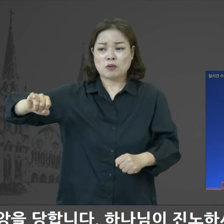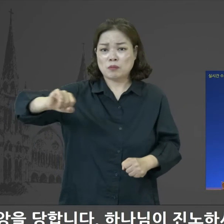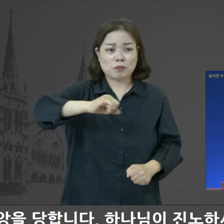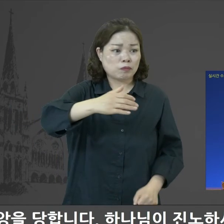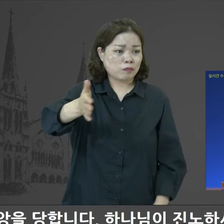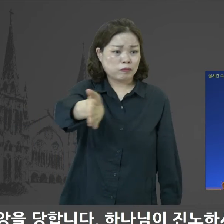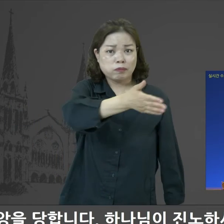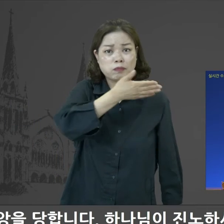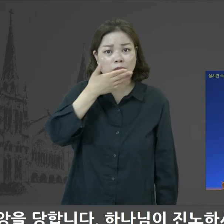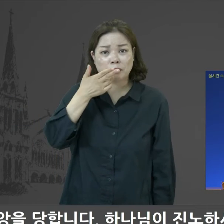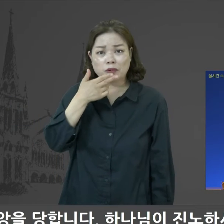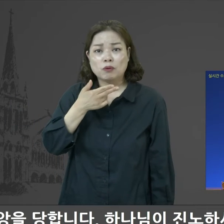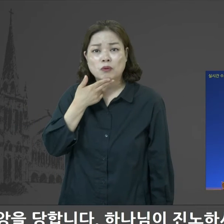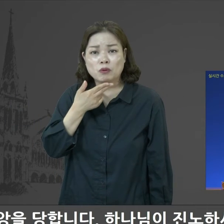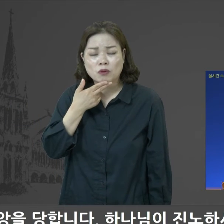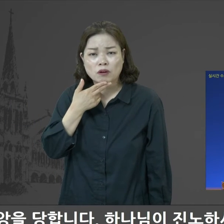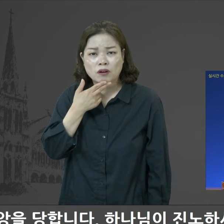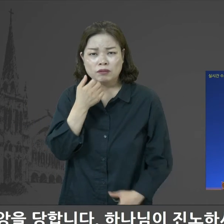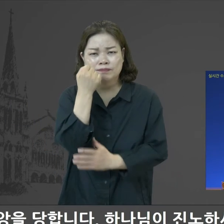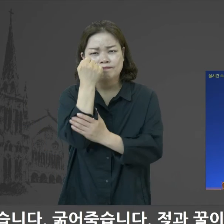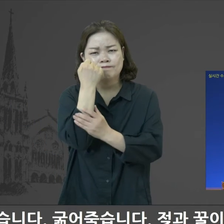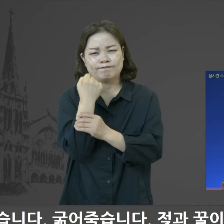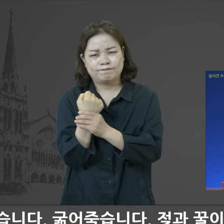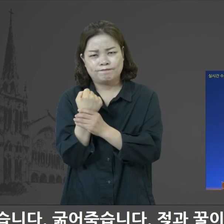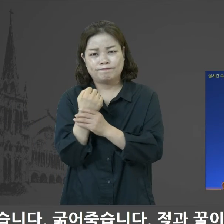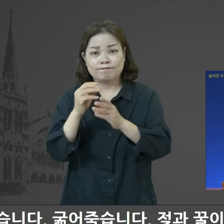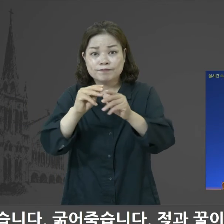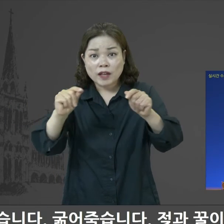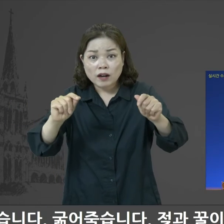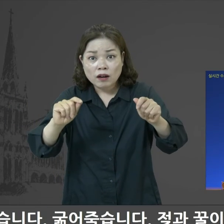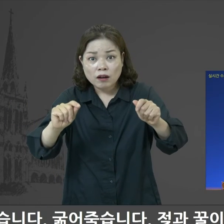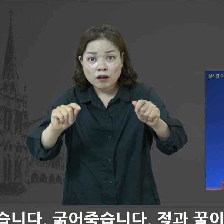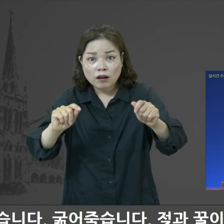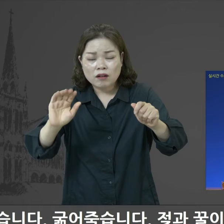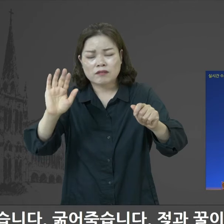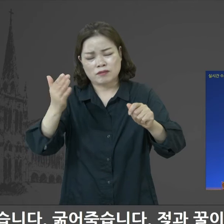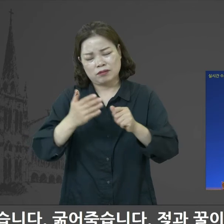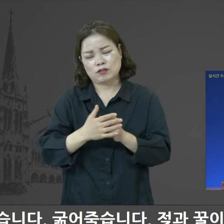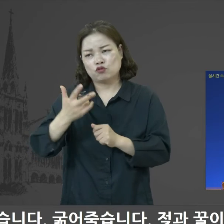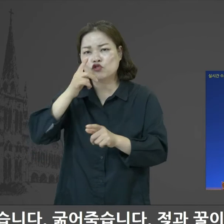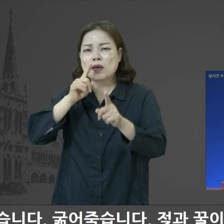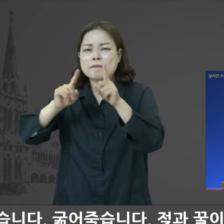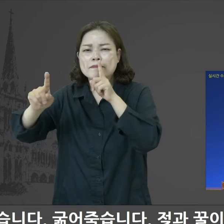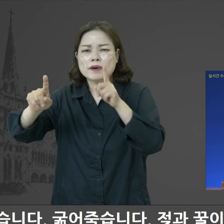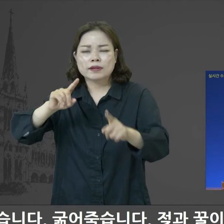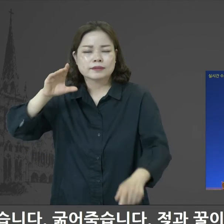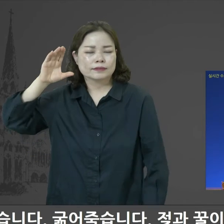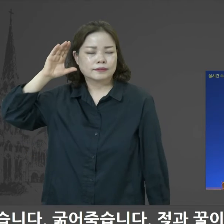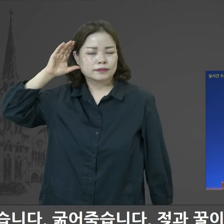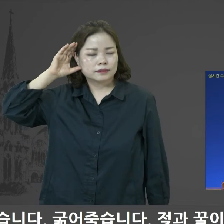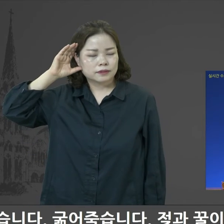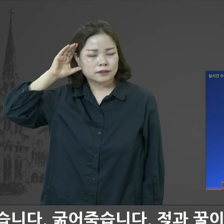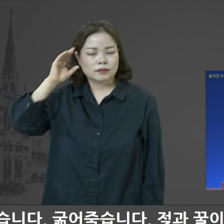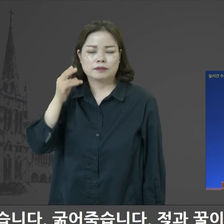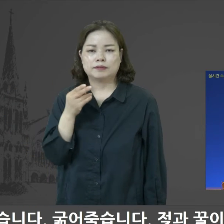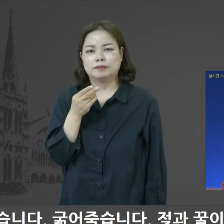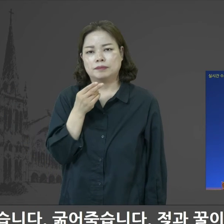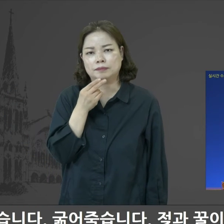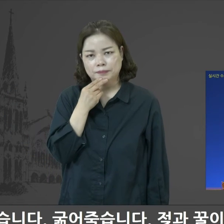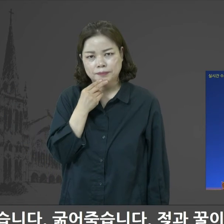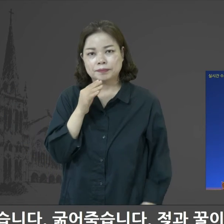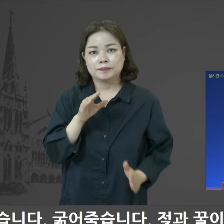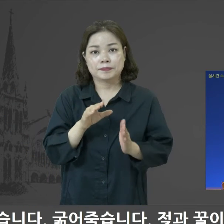먹을 것이 없습니다. 황폐한 땅이 되어버립니다. 언제요? 주의 말씀을 청종하지 않을